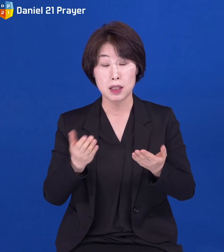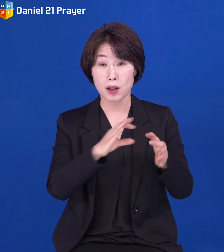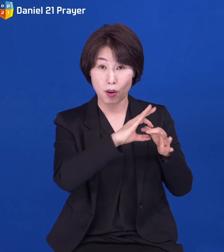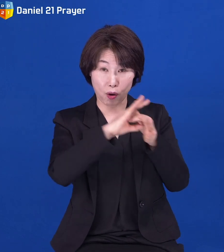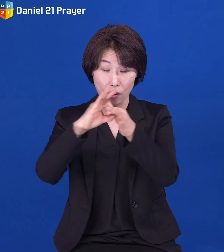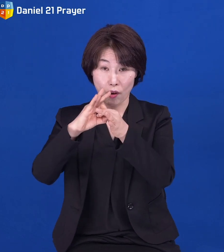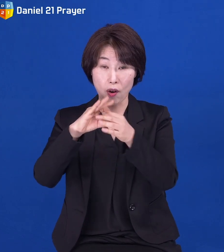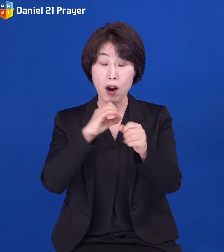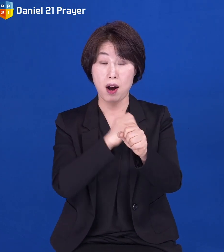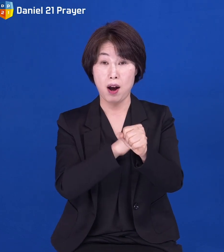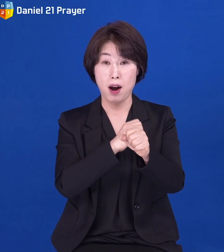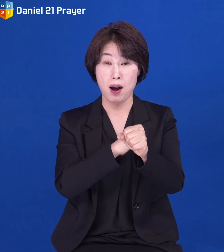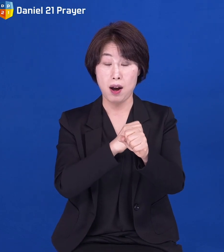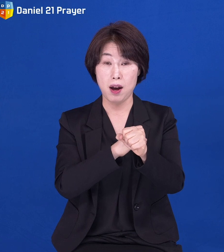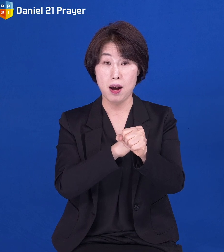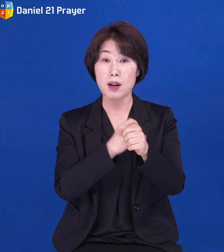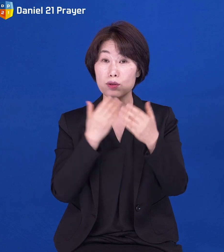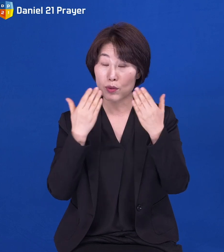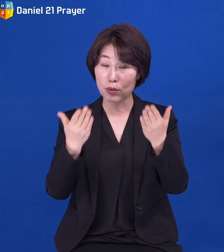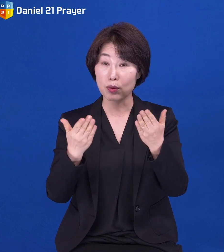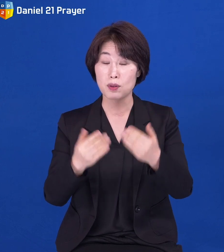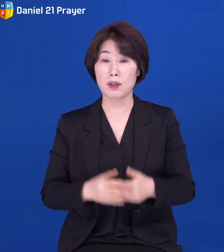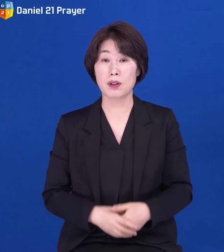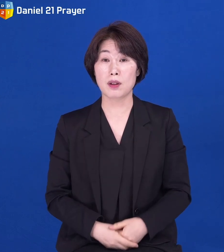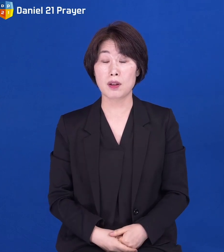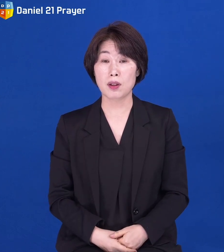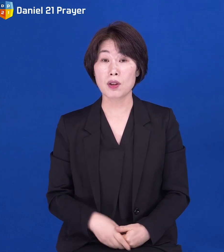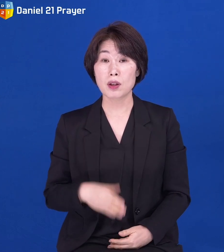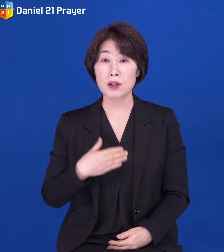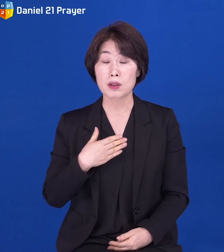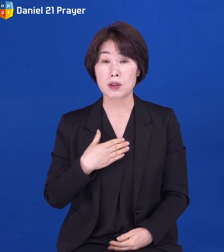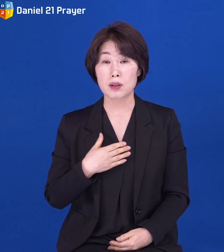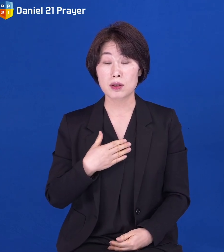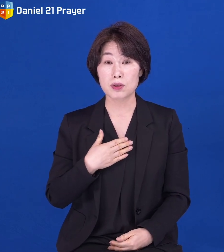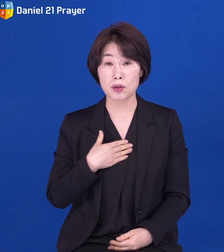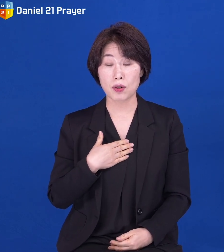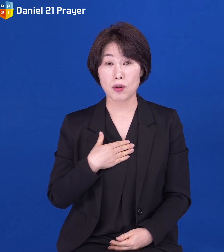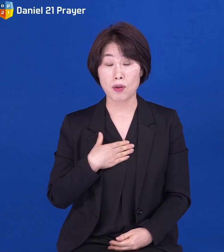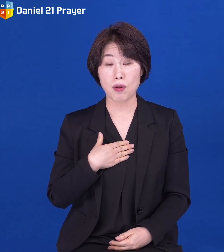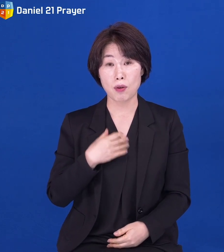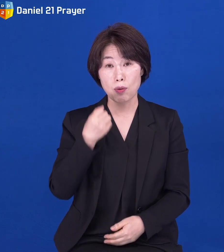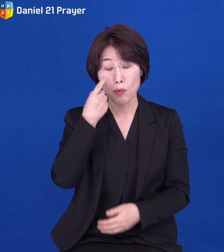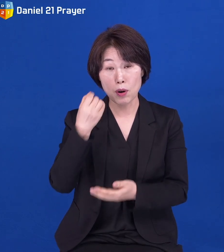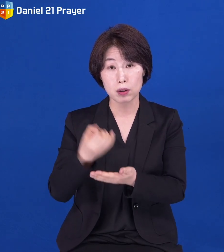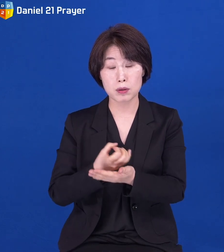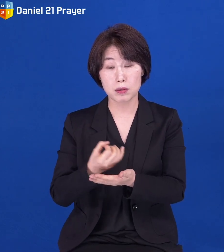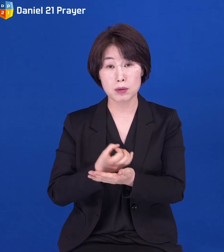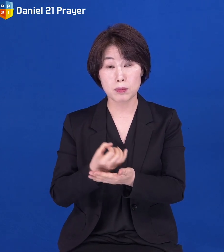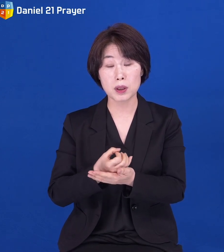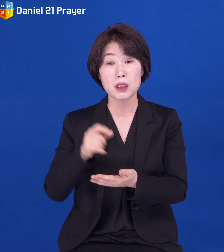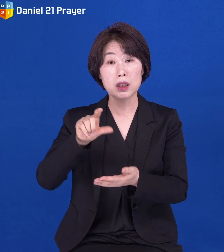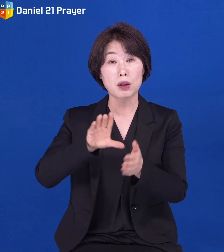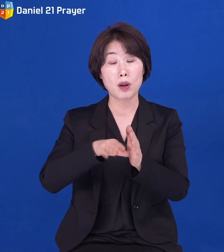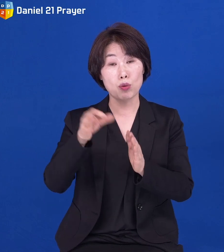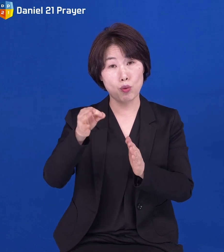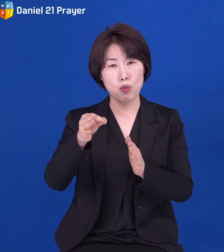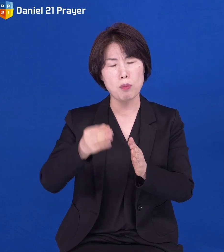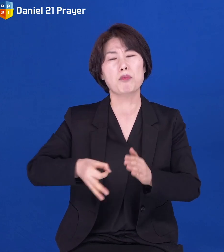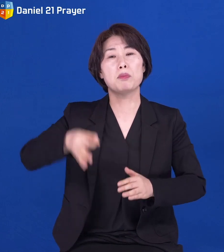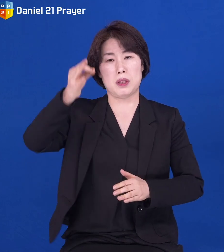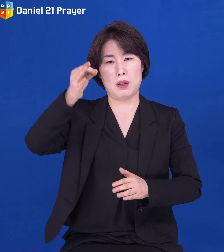모델을 할 수 있는 그런 친구들한테 싸게 이제 일자리를 해주는데, 그래도 저희한테는 비싸죠, 그 페이가. 그런데 저희 동생이